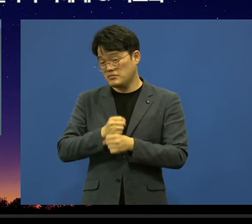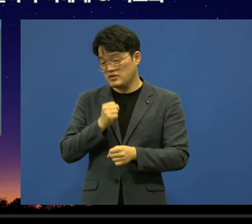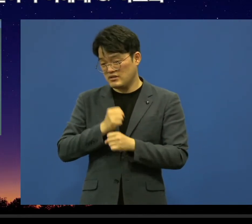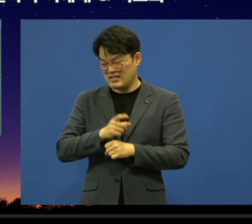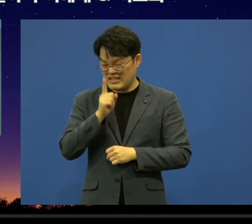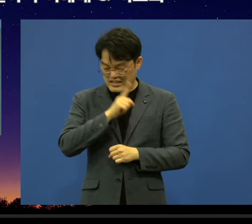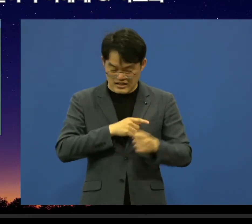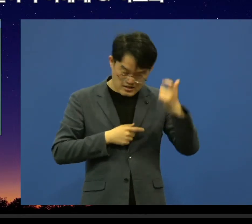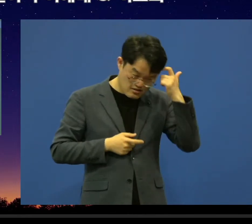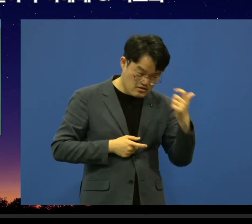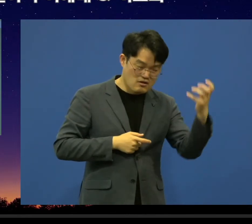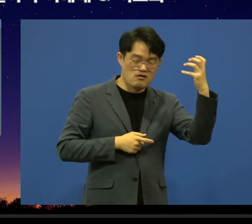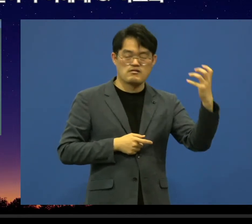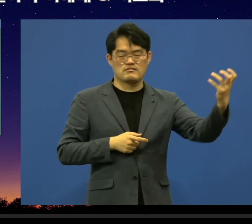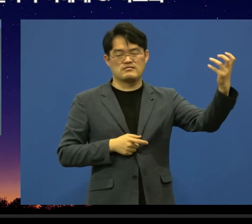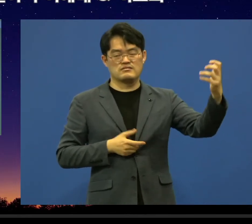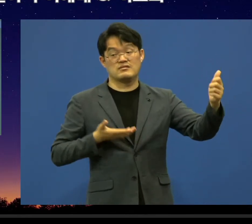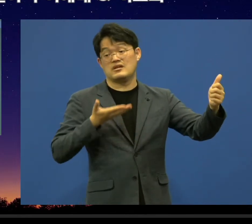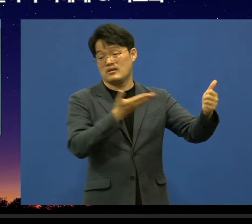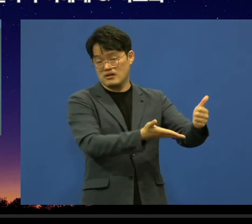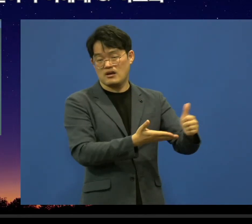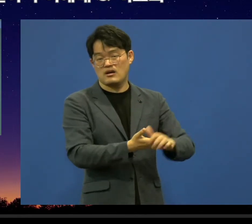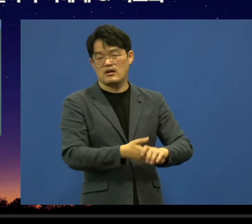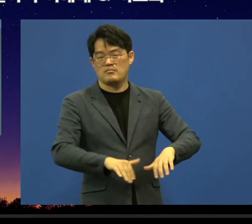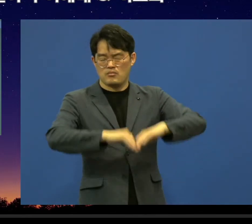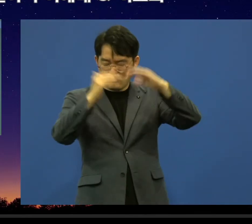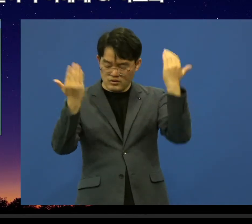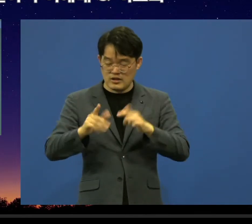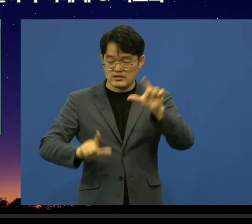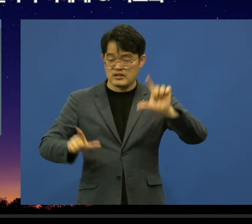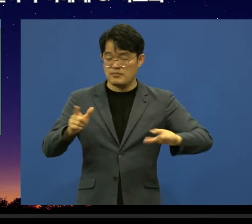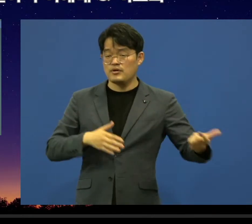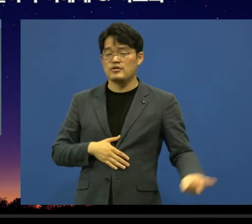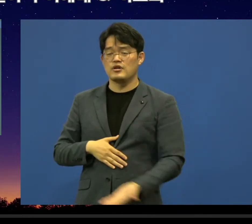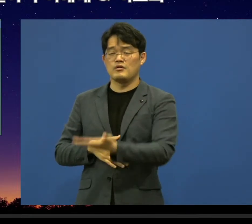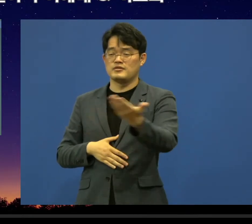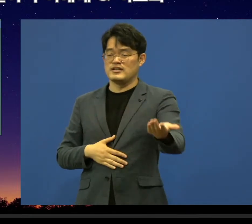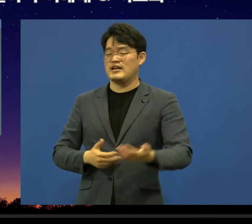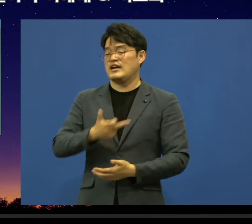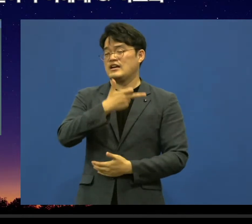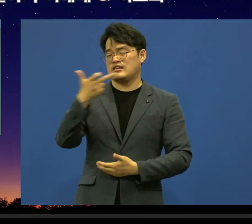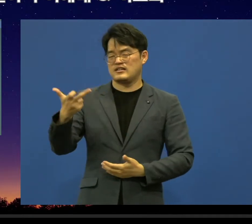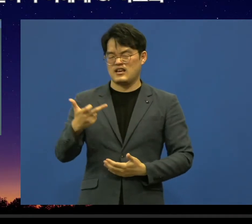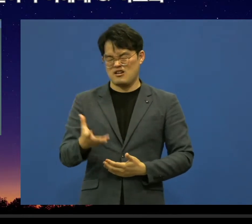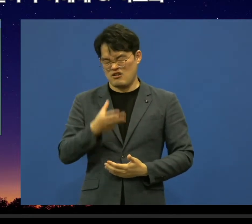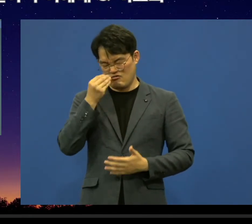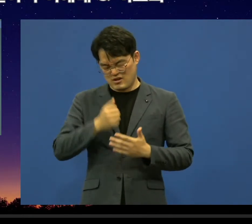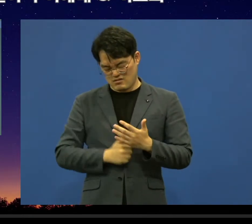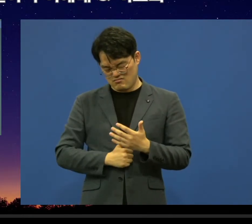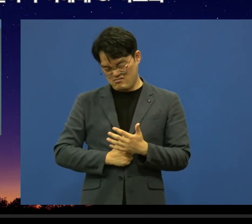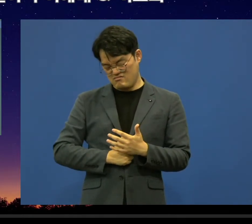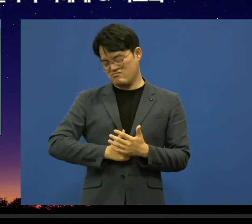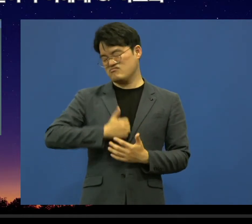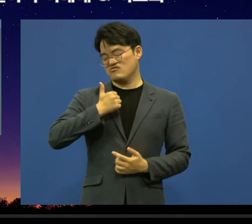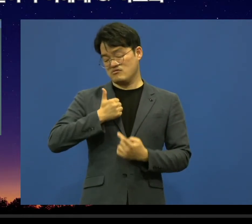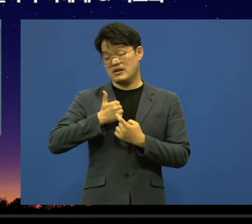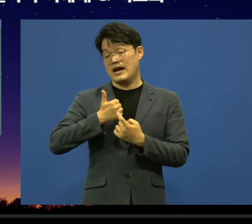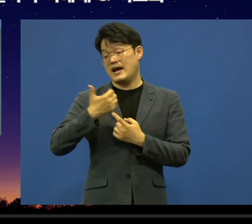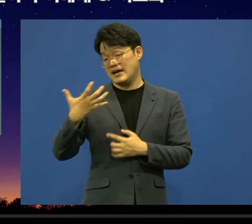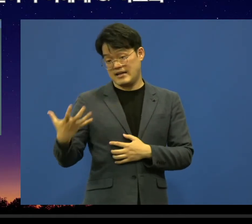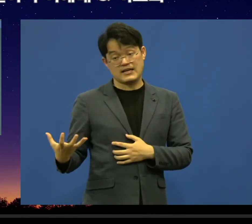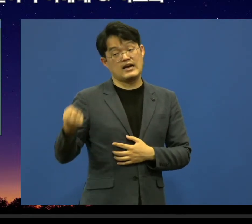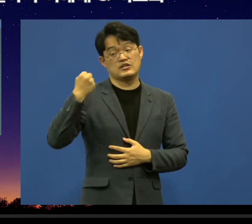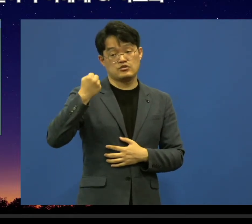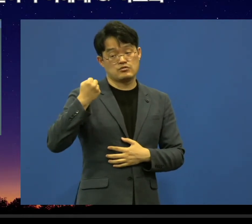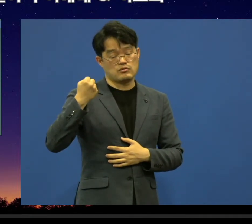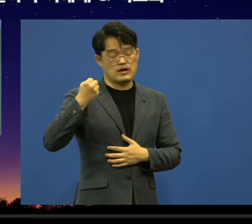향해 안 되게 만드는 그 모든 현실 앞에 여러분 크게 분노하시기를 바라겠습니다. 거룩한